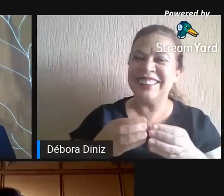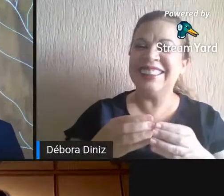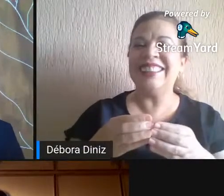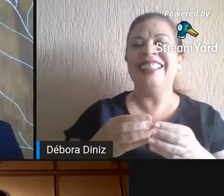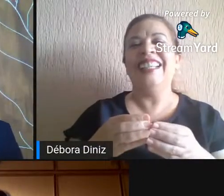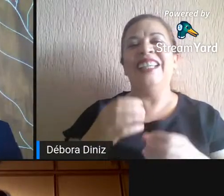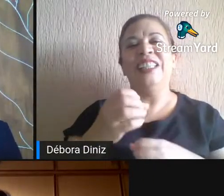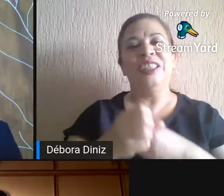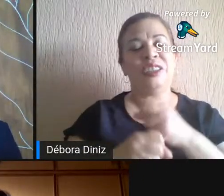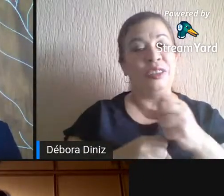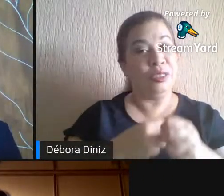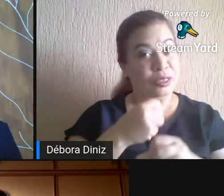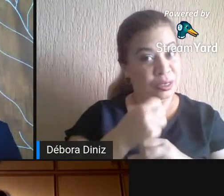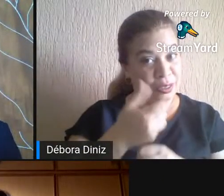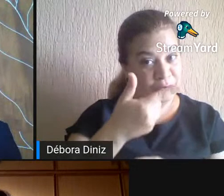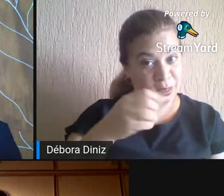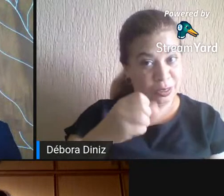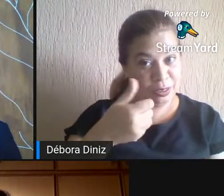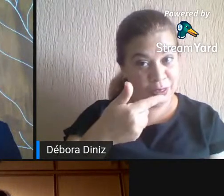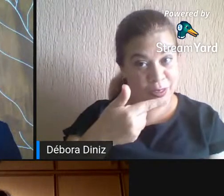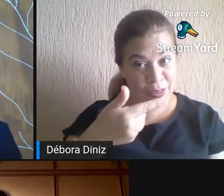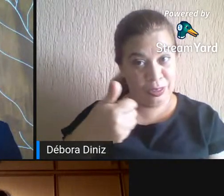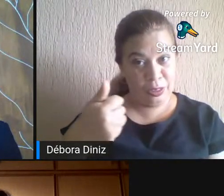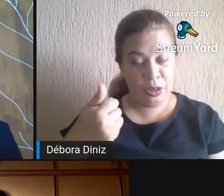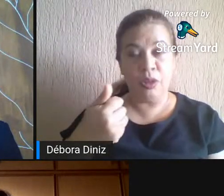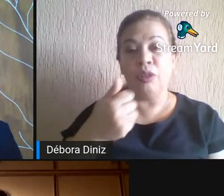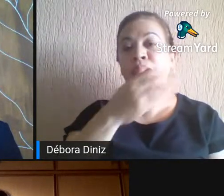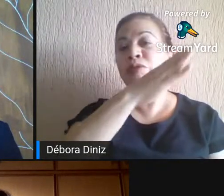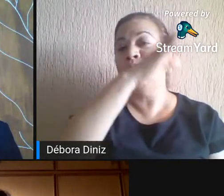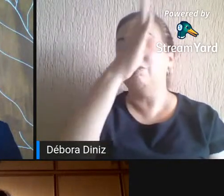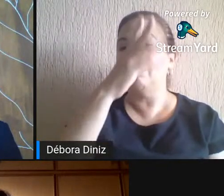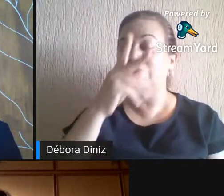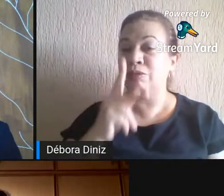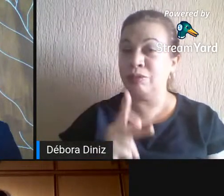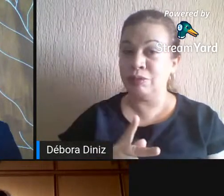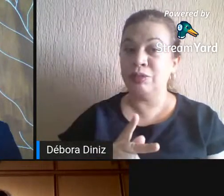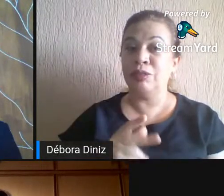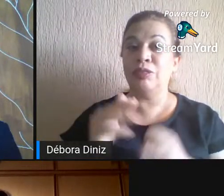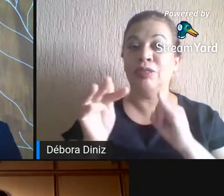2021 do PROFEPT, do Instituto Federal de Sergipe.